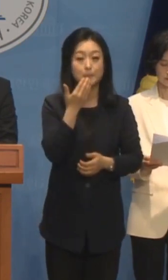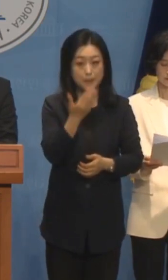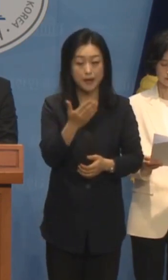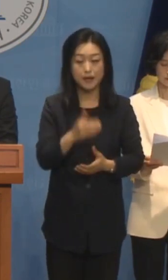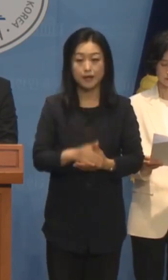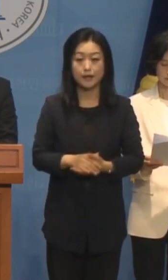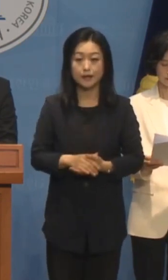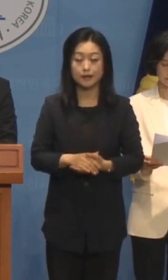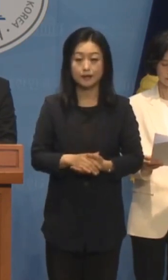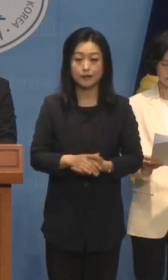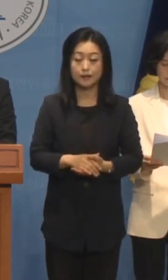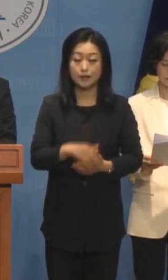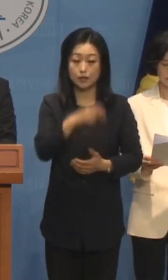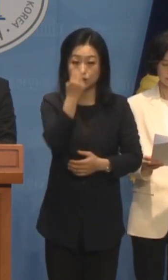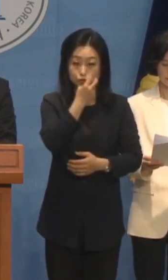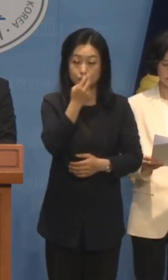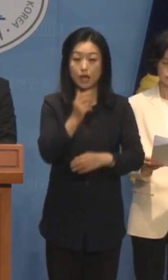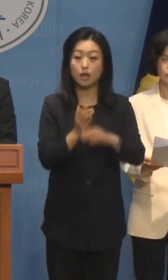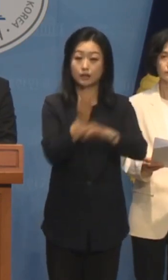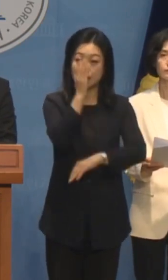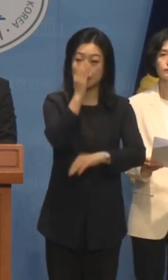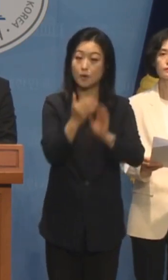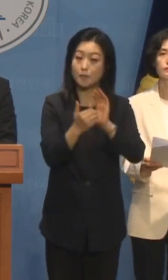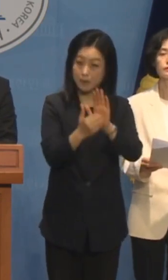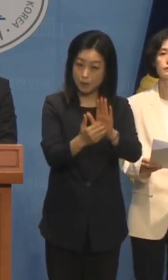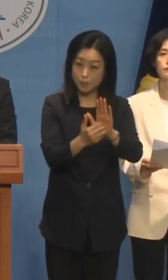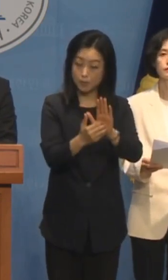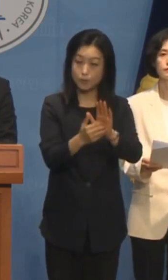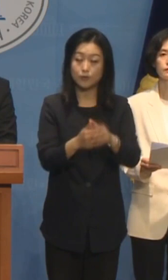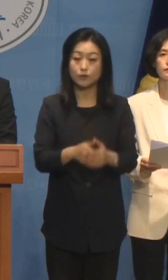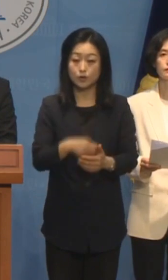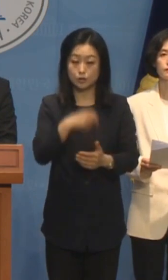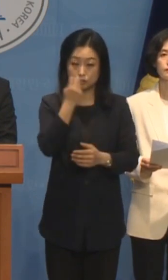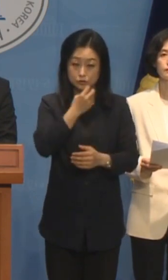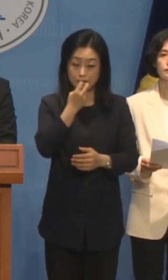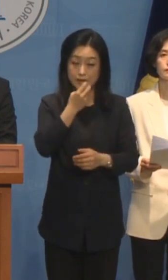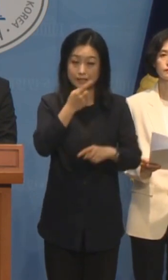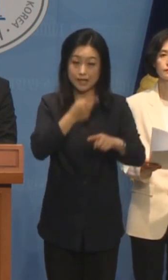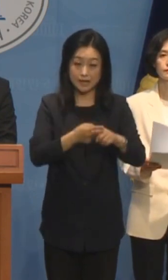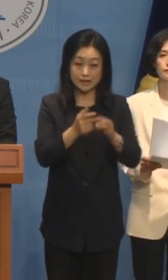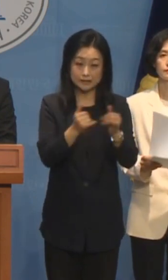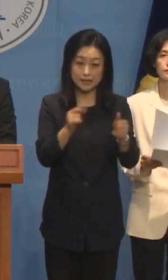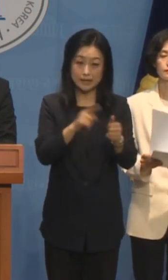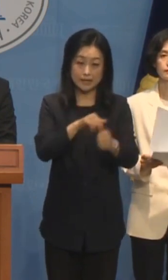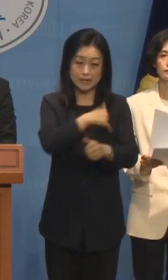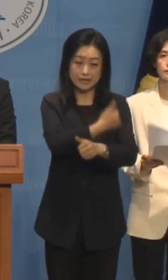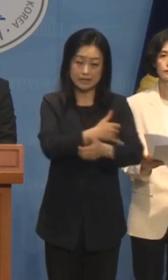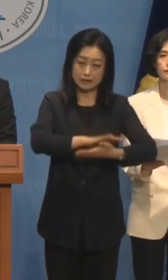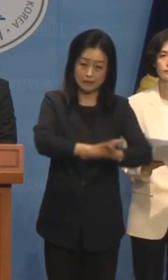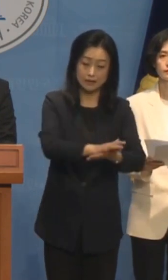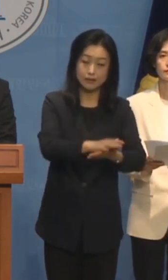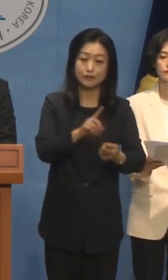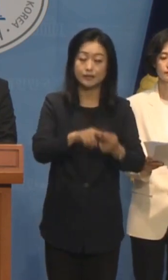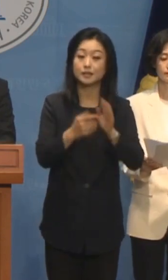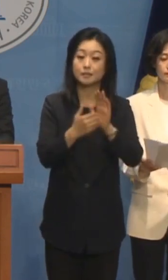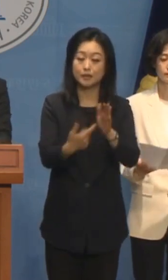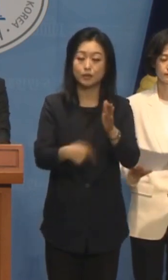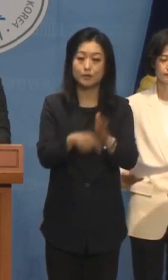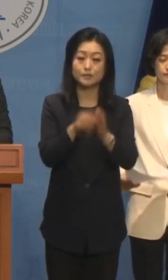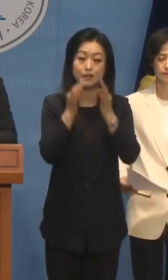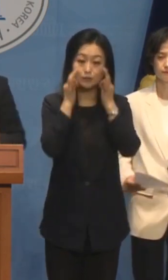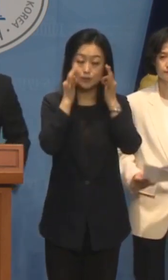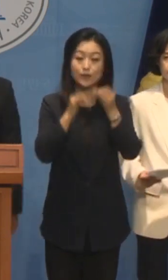수사 인격살인, 수사권 오남용 등 기존 수사기관의 악습들이 건절될 수 있도록 최선을 다하겠습니다.